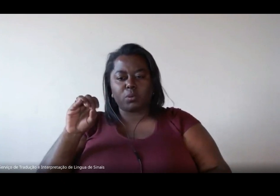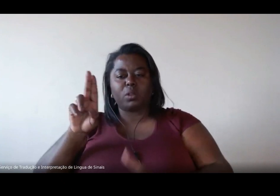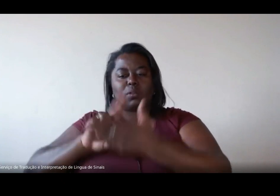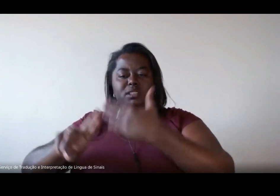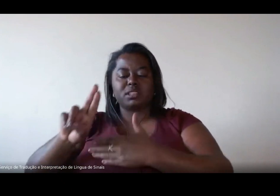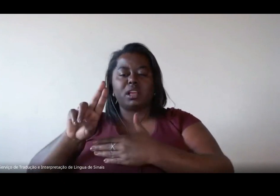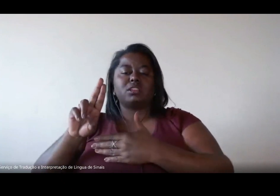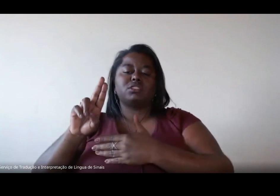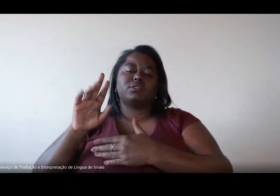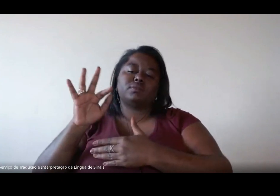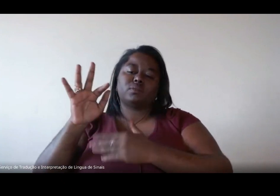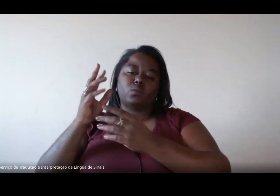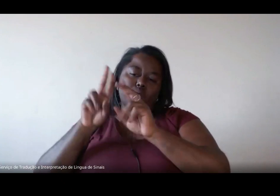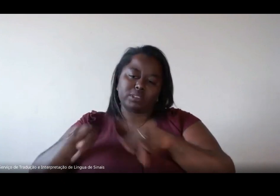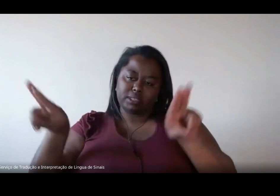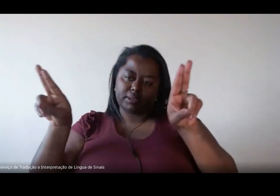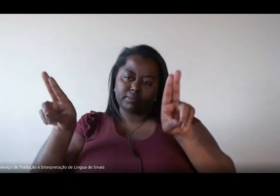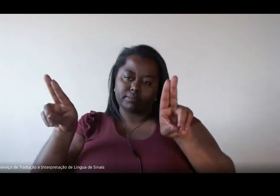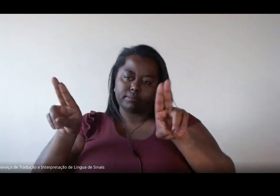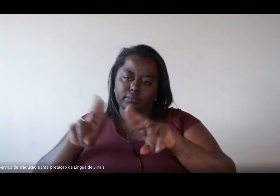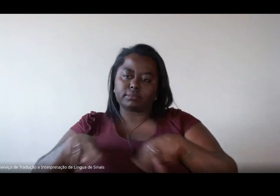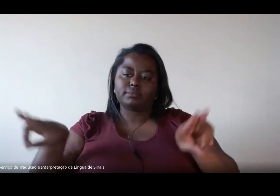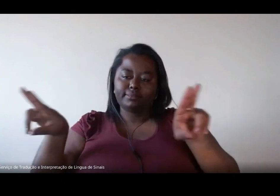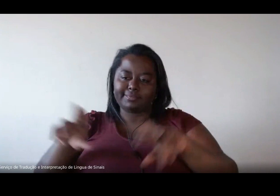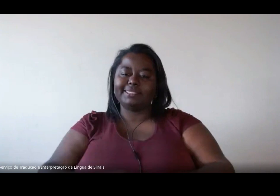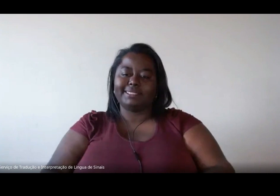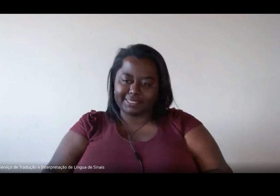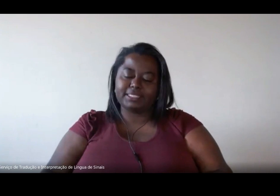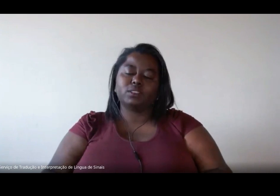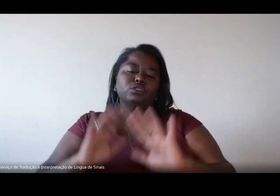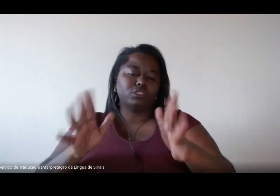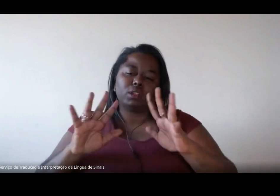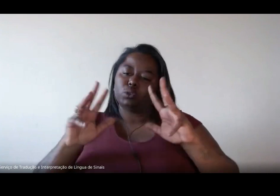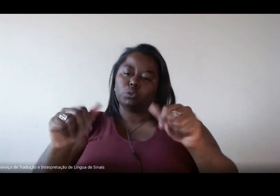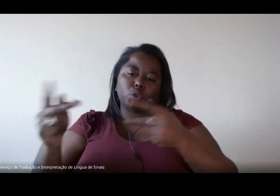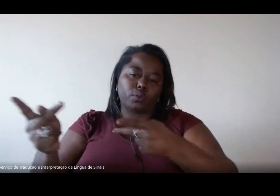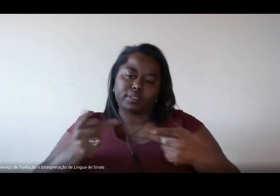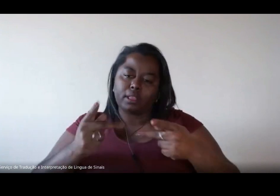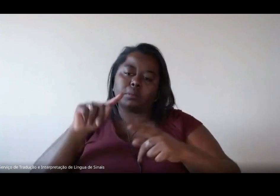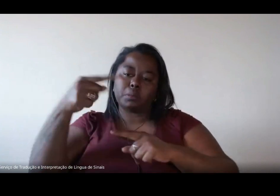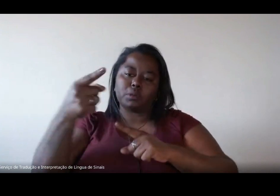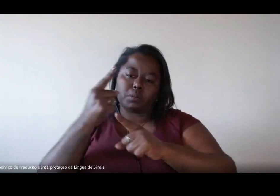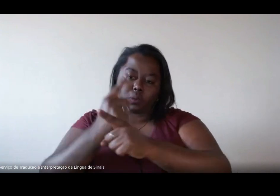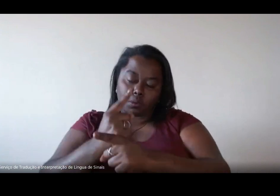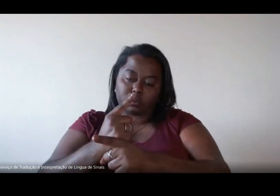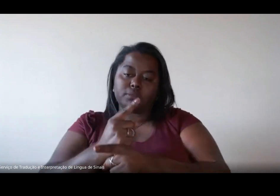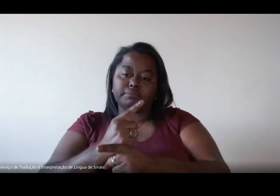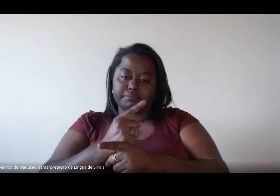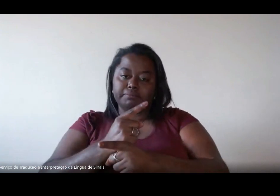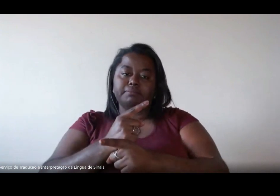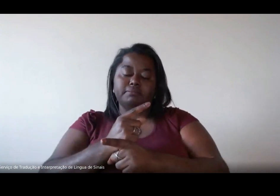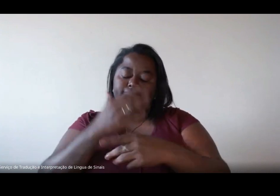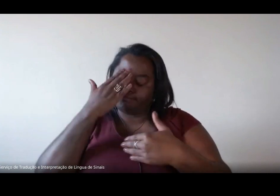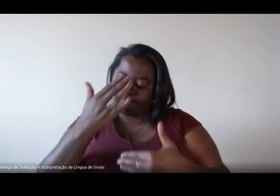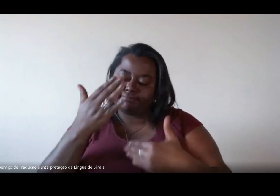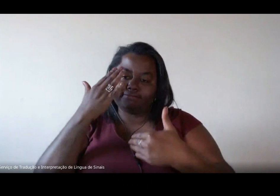Santa Catarina, tá? Também acho que vai ser bem legal, e já estão todos convidados aí para o nosso próximo